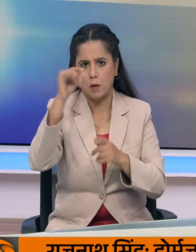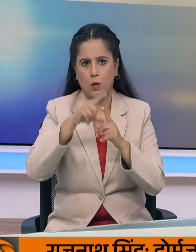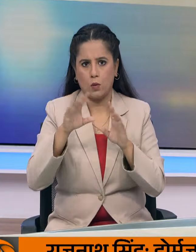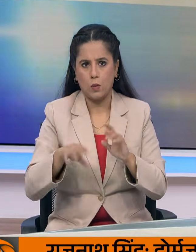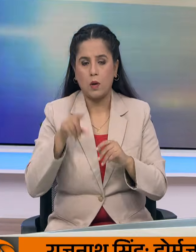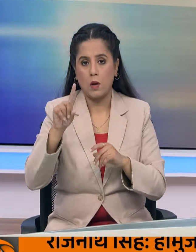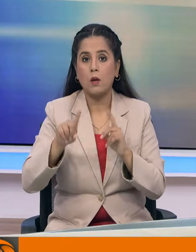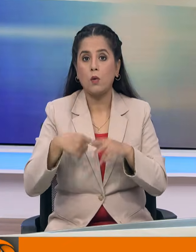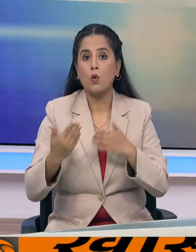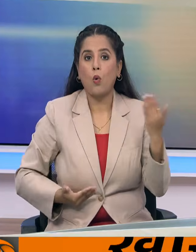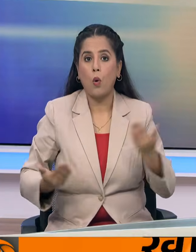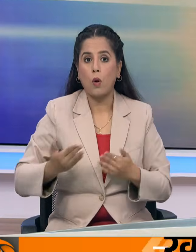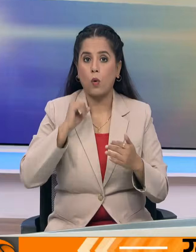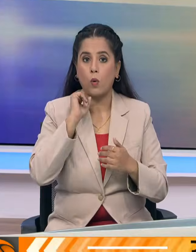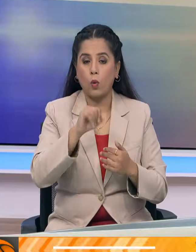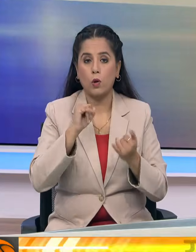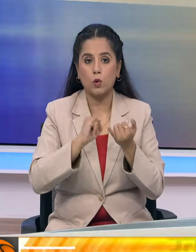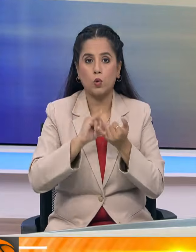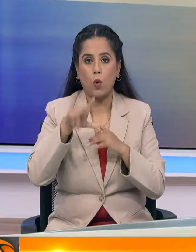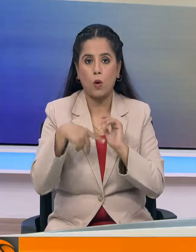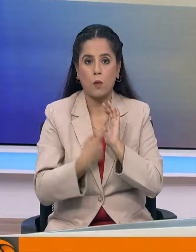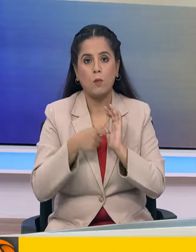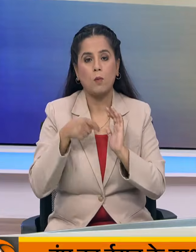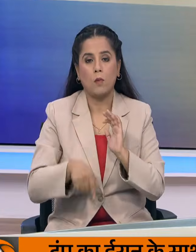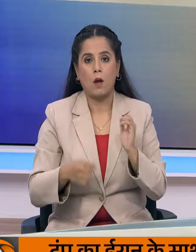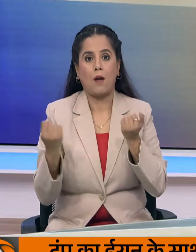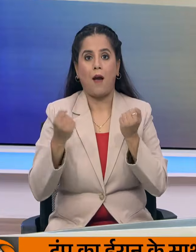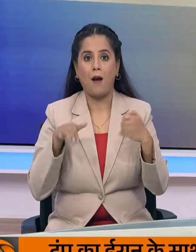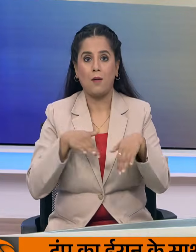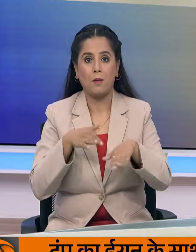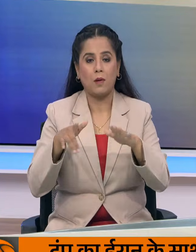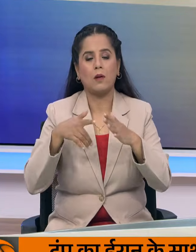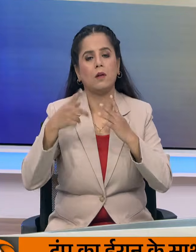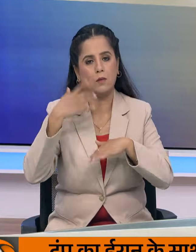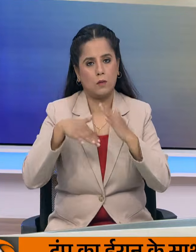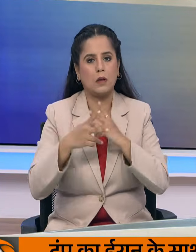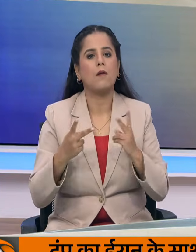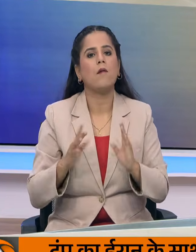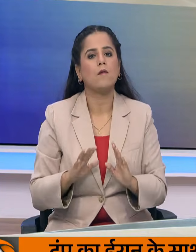बाद उनका कोलकाता के सोनापुर में रोड शो का कार्यक्रम है।